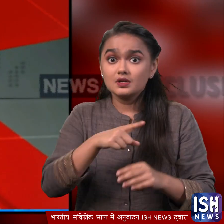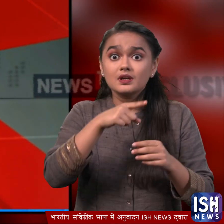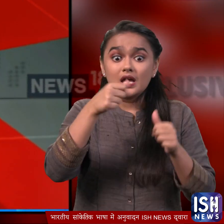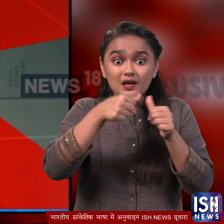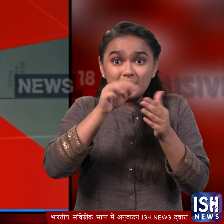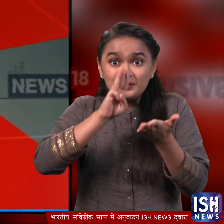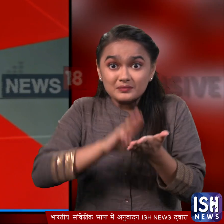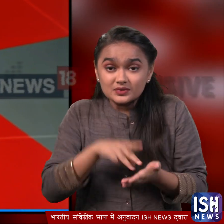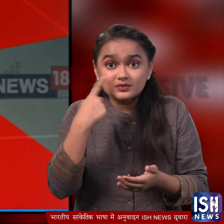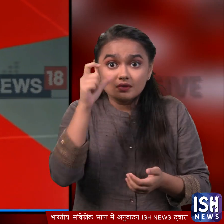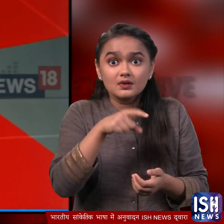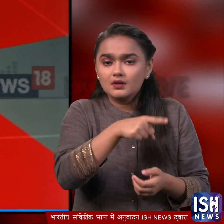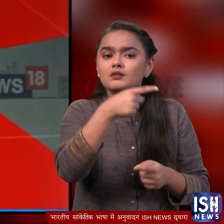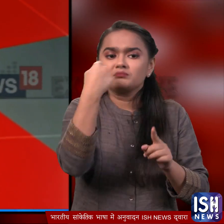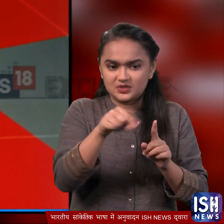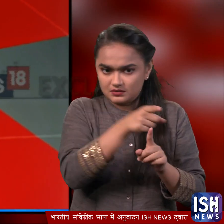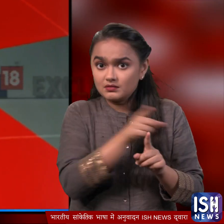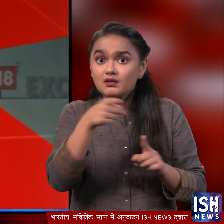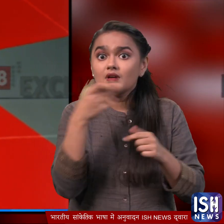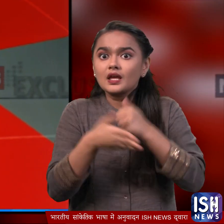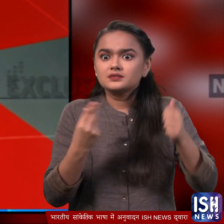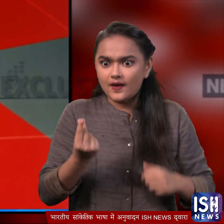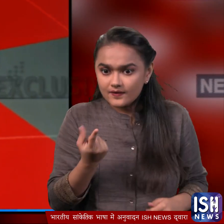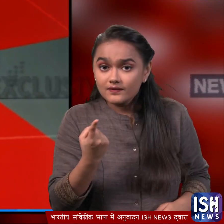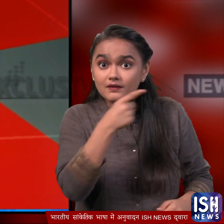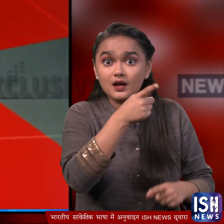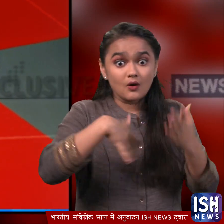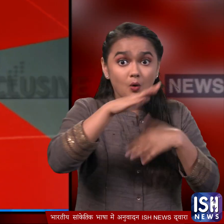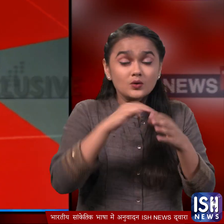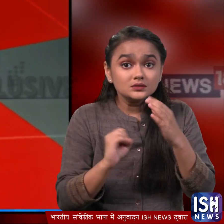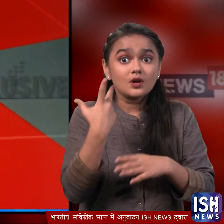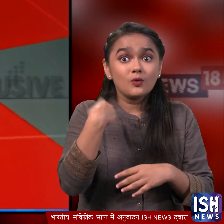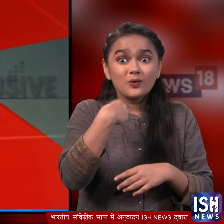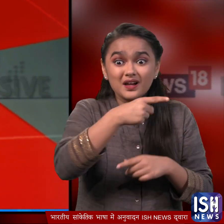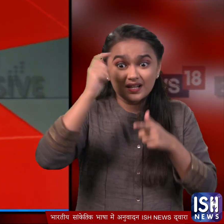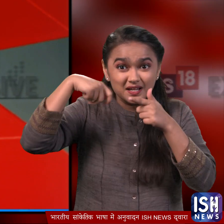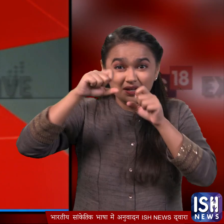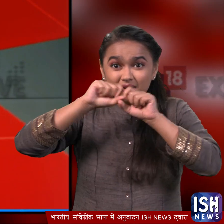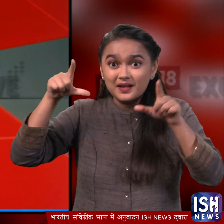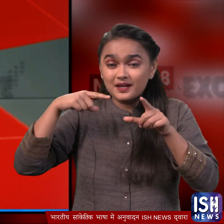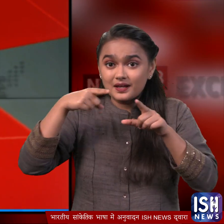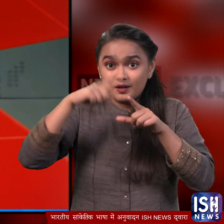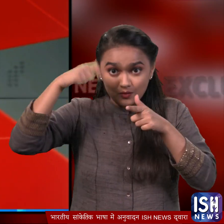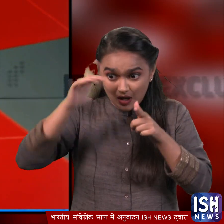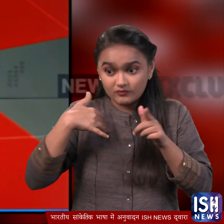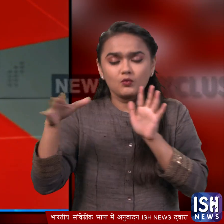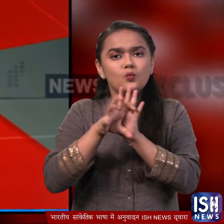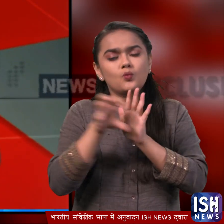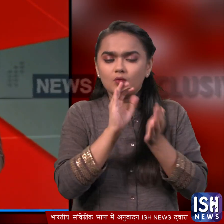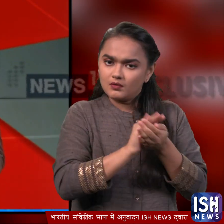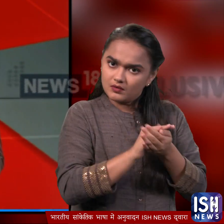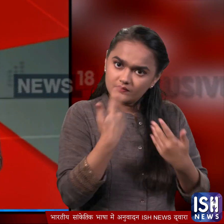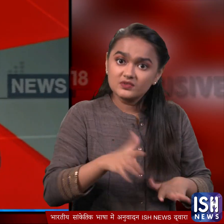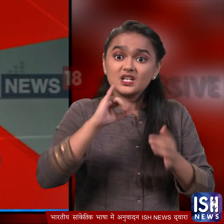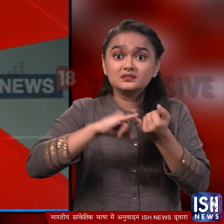जिनमें आशीष मिश्रा को नामजद आरोपी बनाया गया है और किसानों को धमकाने का मंत्री अजय मिश्रा का जो वीडियो वायरल हुआ था उसका भी जिक्र एफआईआर में,